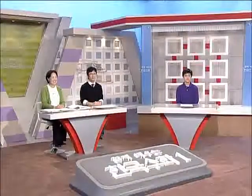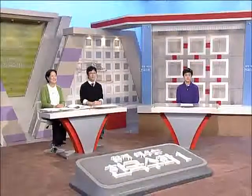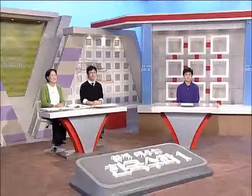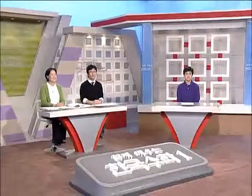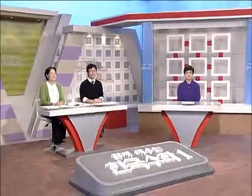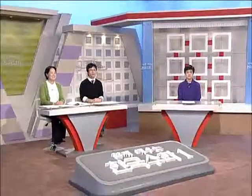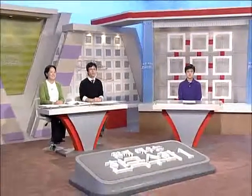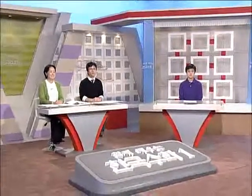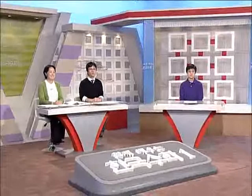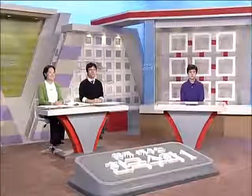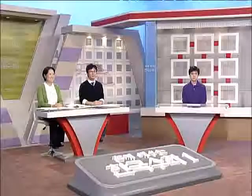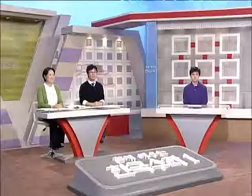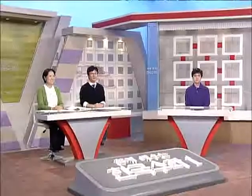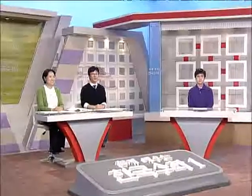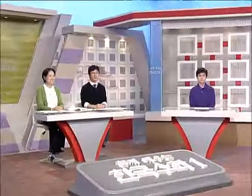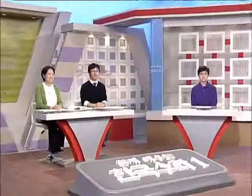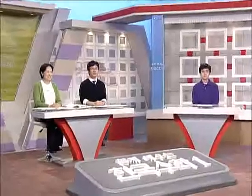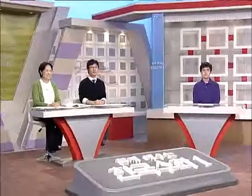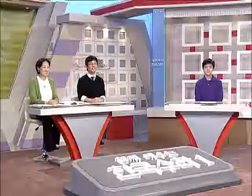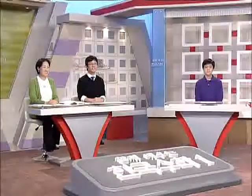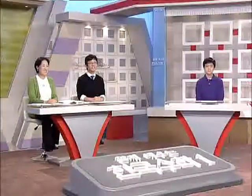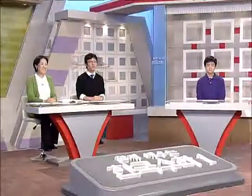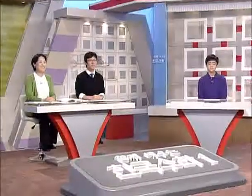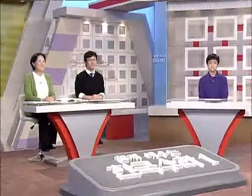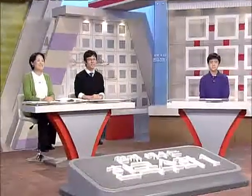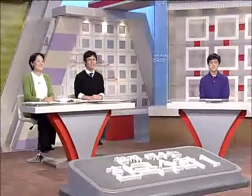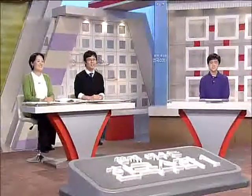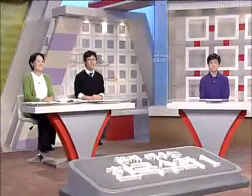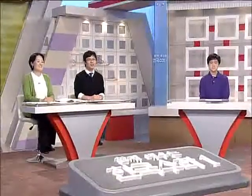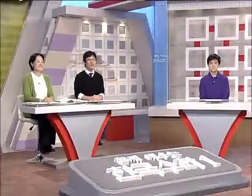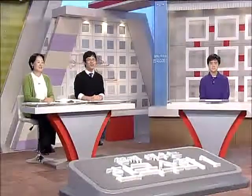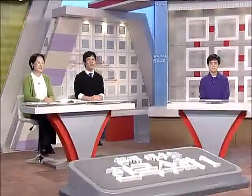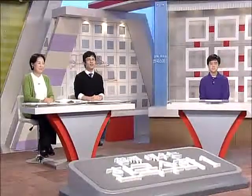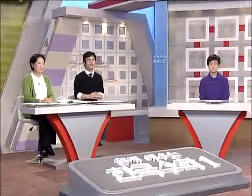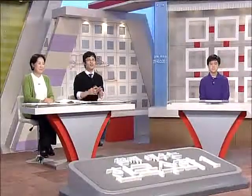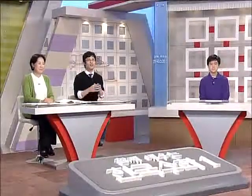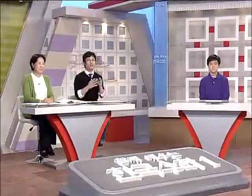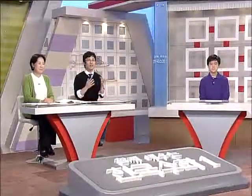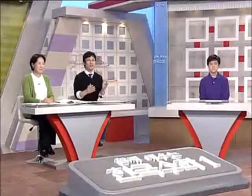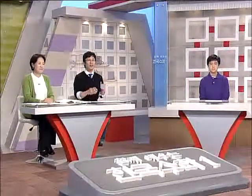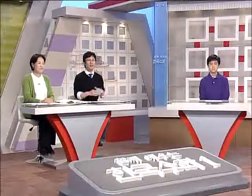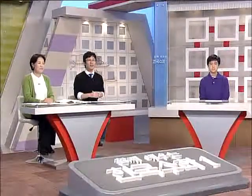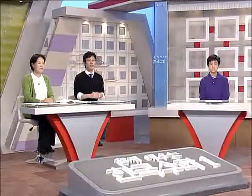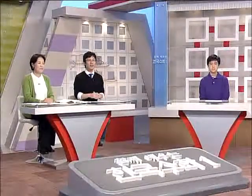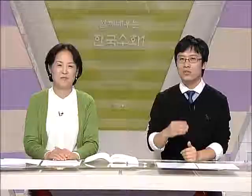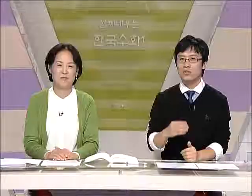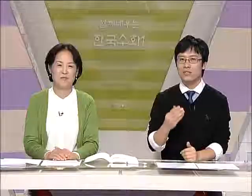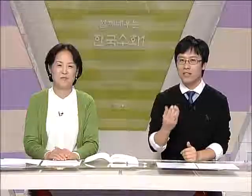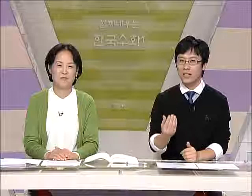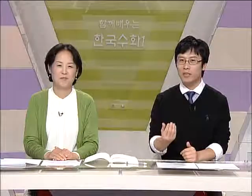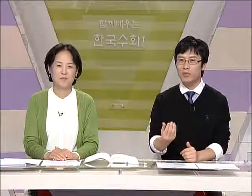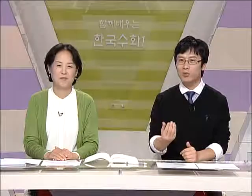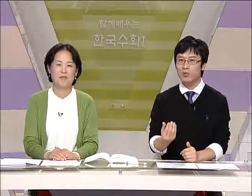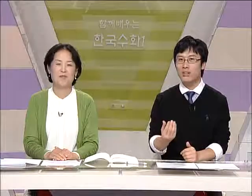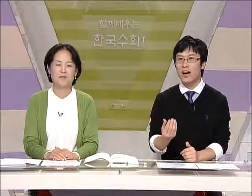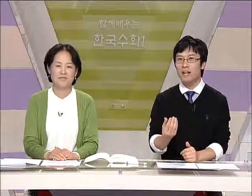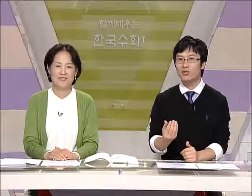네, 여러분들께서 연습해주는 모습 잘 지켜봤습니다. 여러분들 연습하는 중에 어색했던 부분 한두